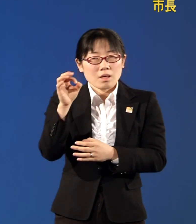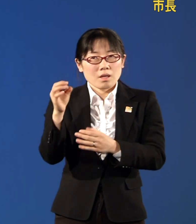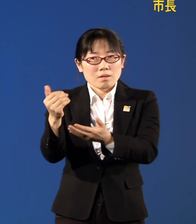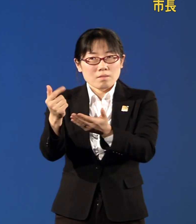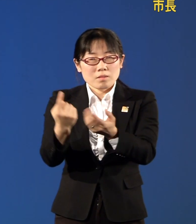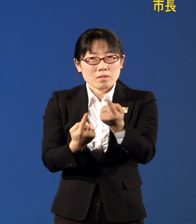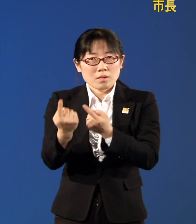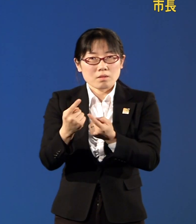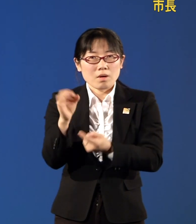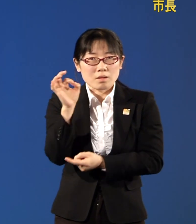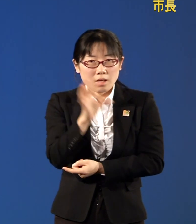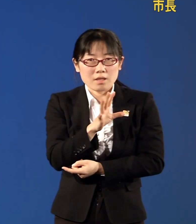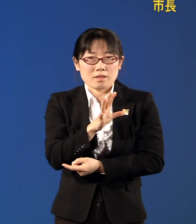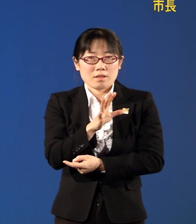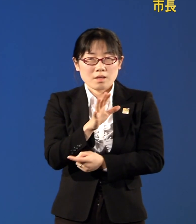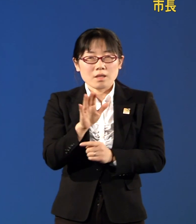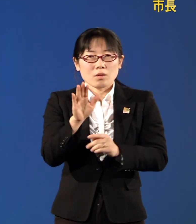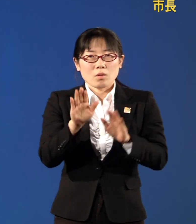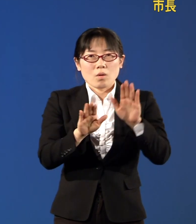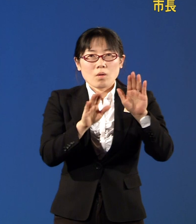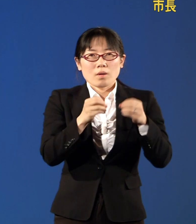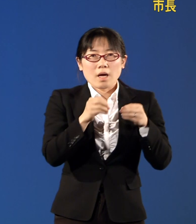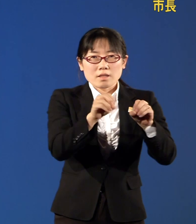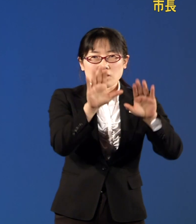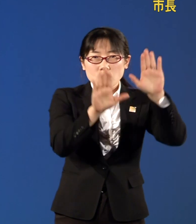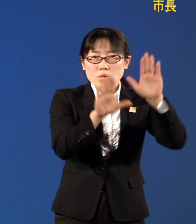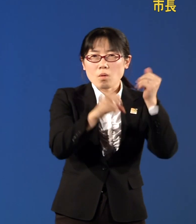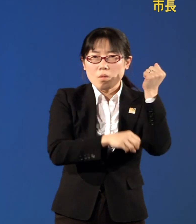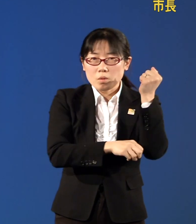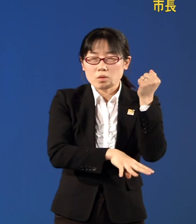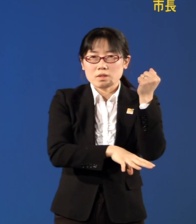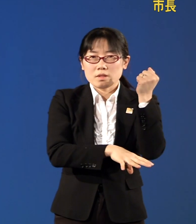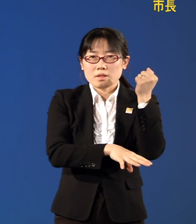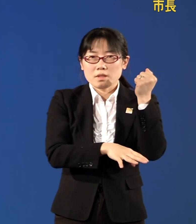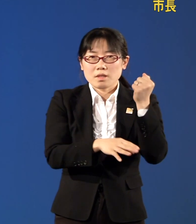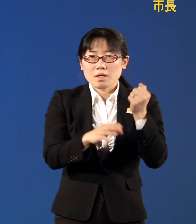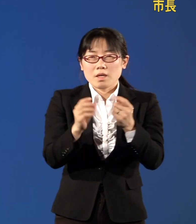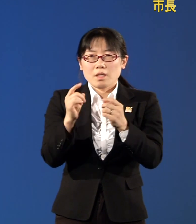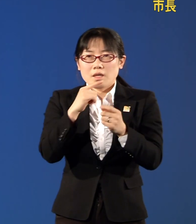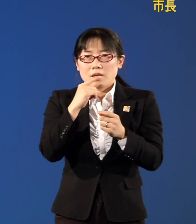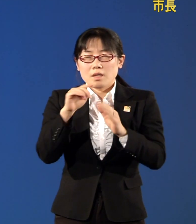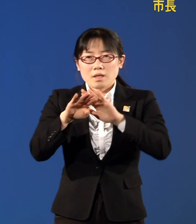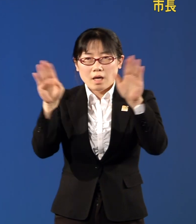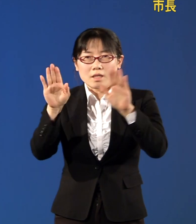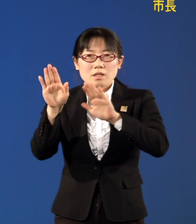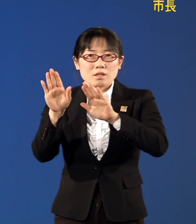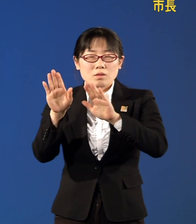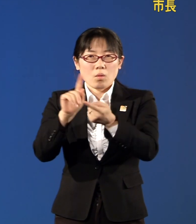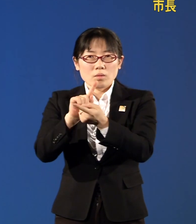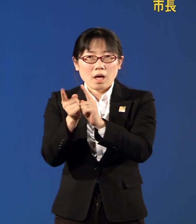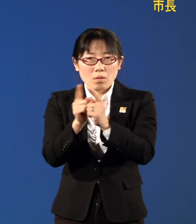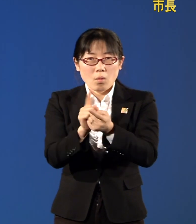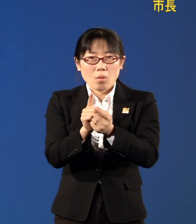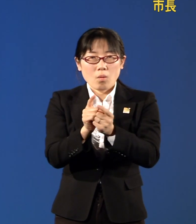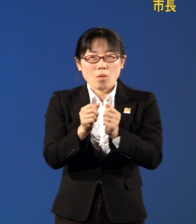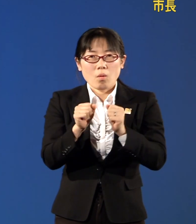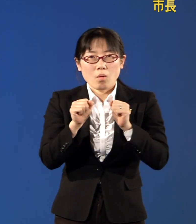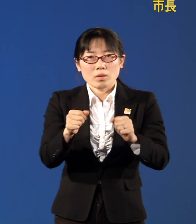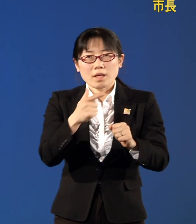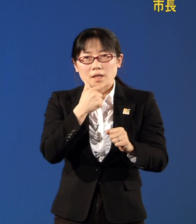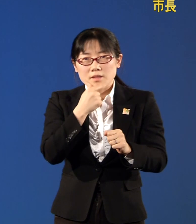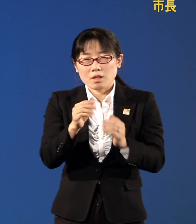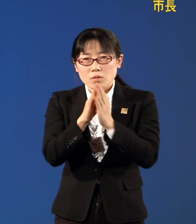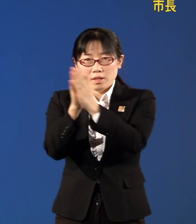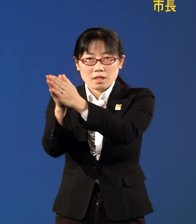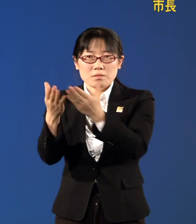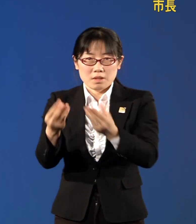感染の状況を踏まえたですね、対応を取っていただくよう要請をしたところであ